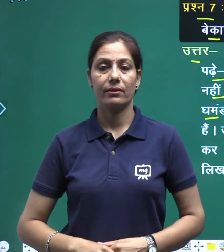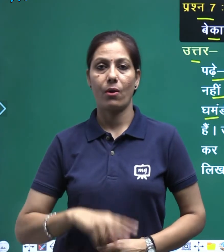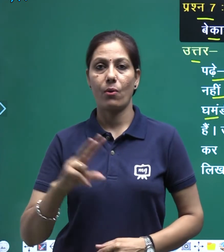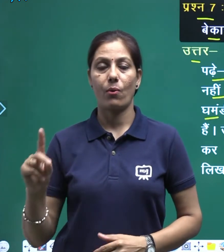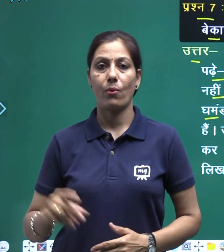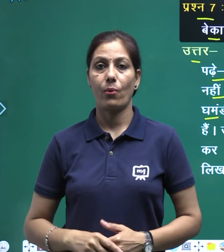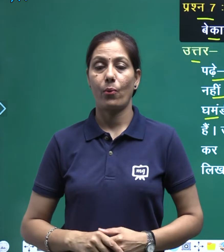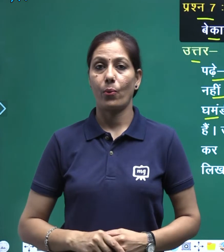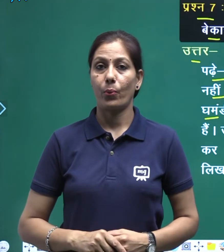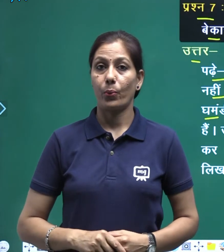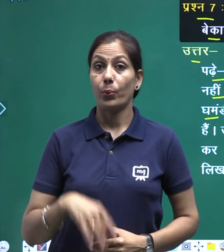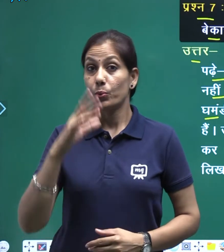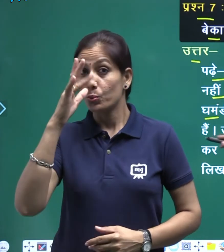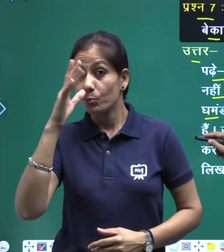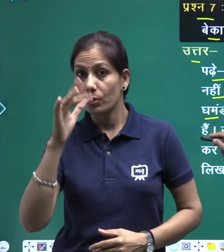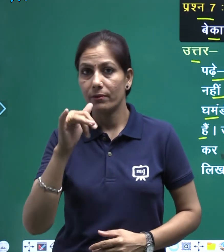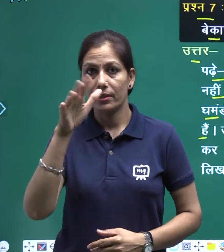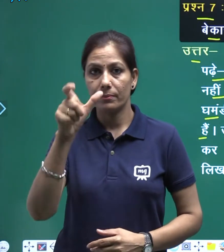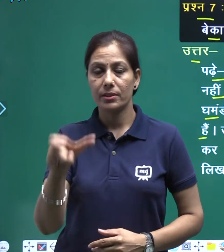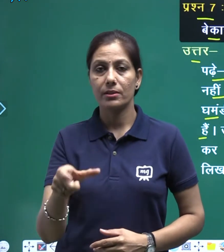और कपटी हो जाते हैं।